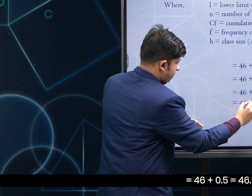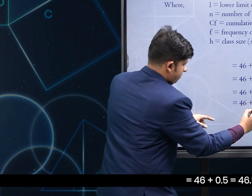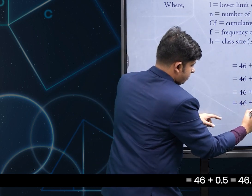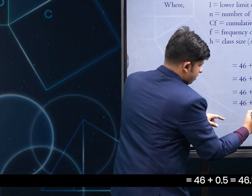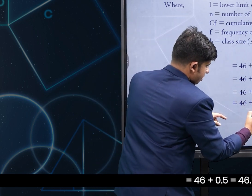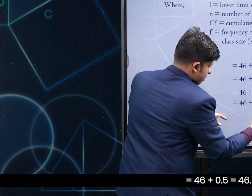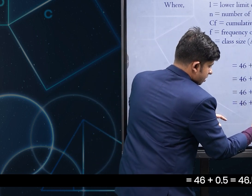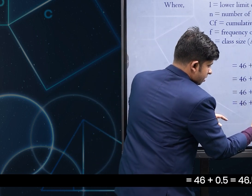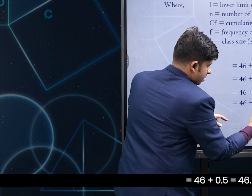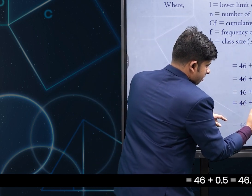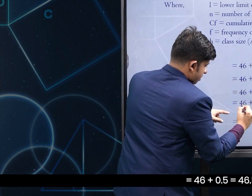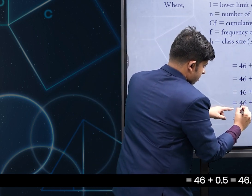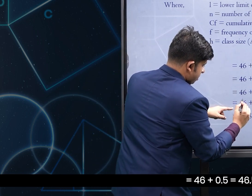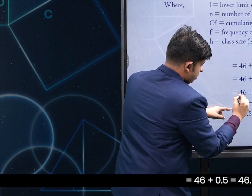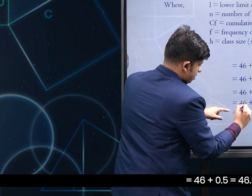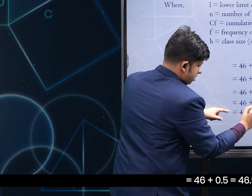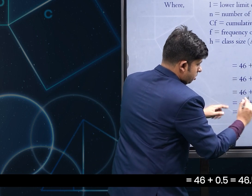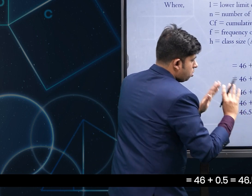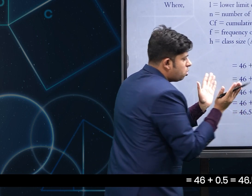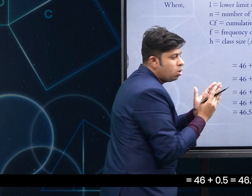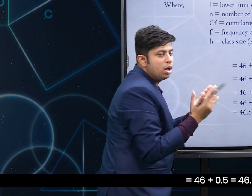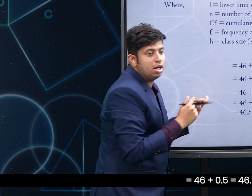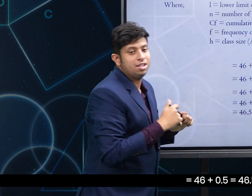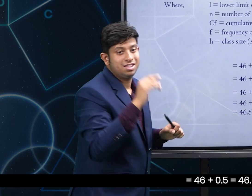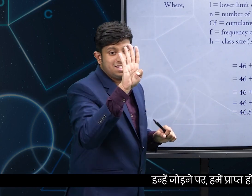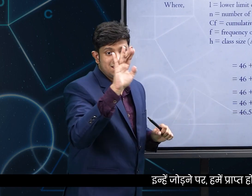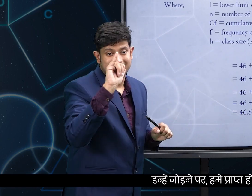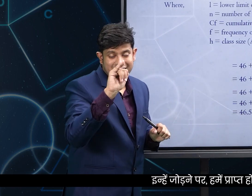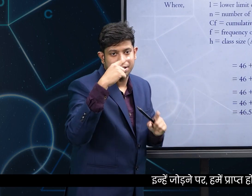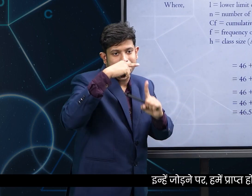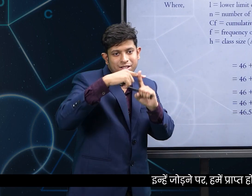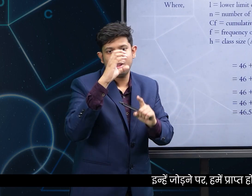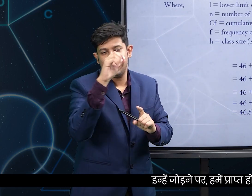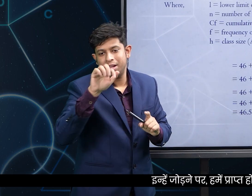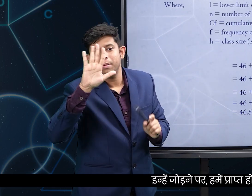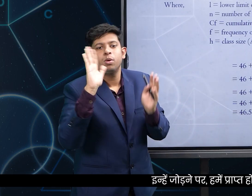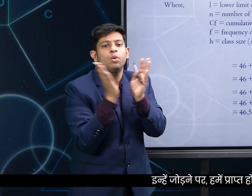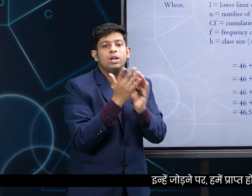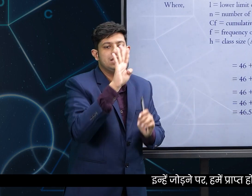46 प्लस 0.5 इक्वल्स 46.5। इन्हें जोड़ने पर हमें प्राप्त होता